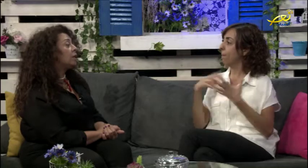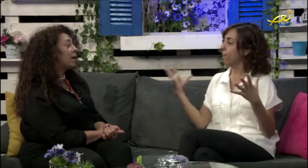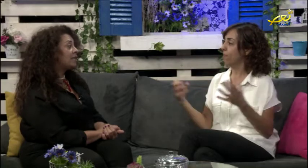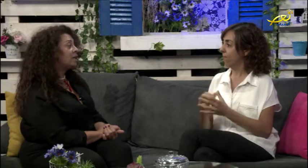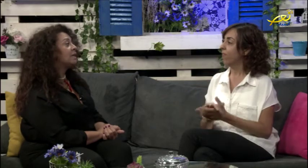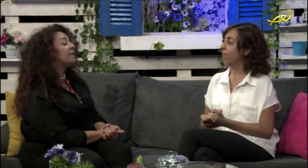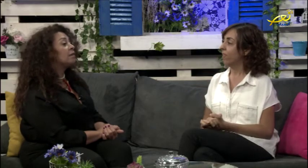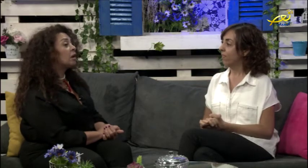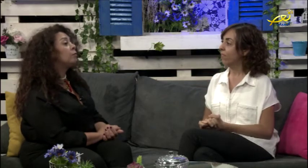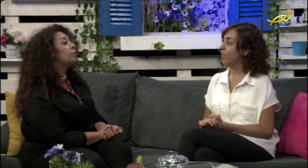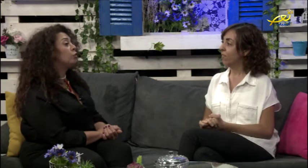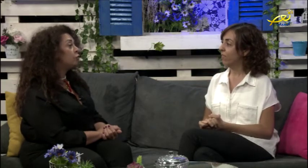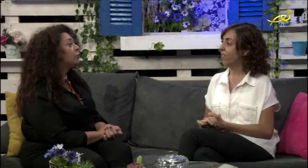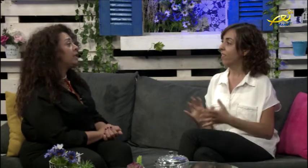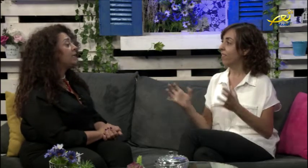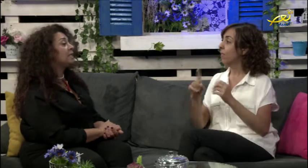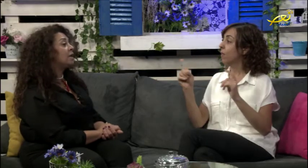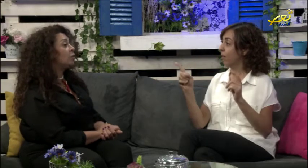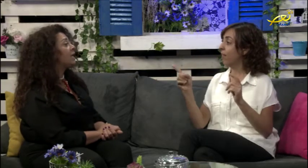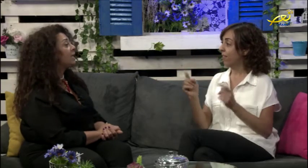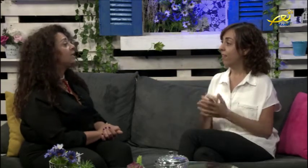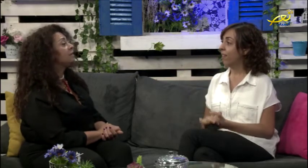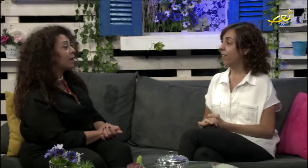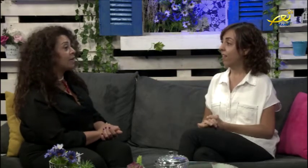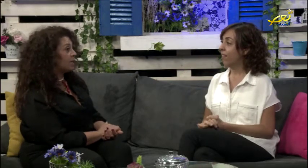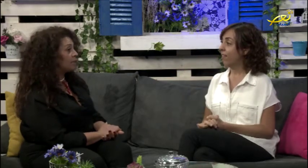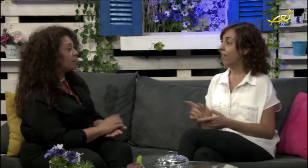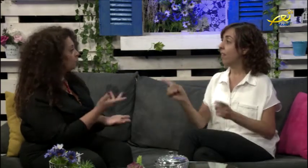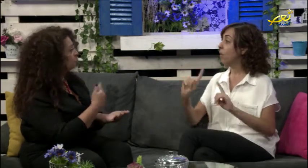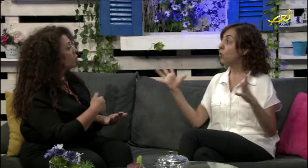وهيدا كان طلب أنه الحكومة هي الدولة هي تتبنى هيدا المشروع.